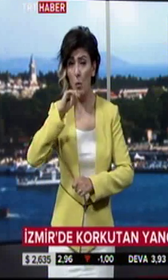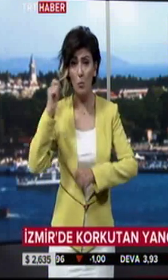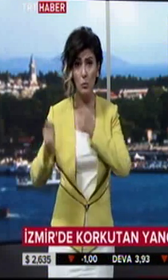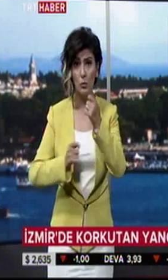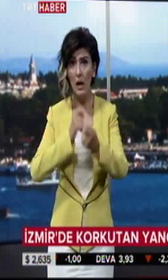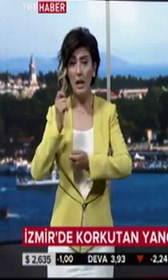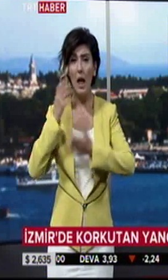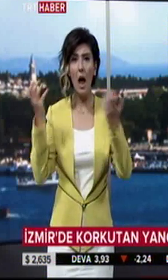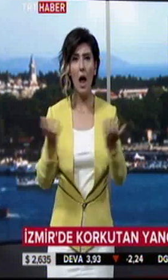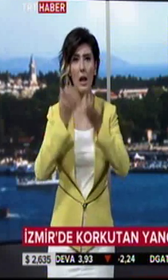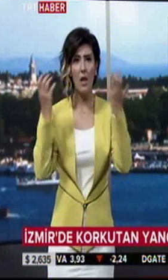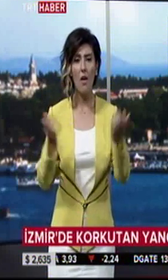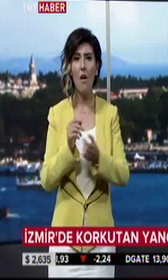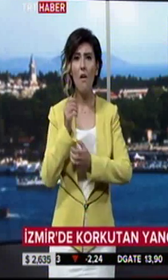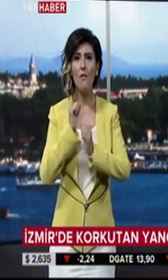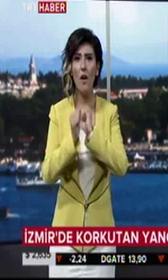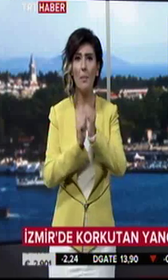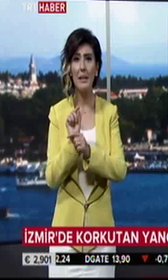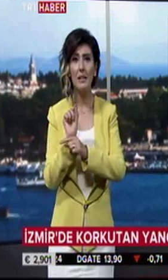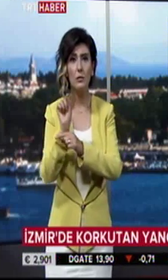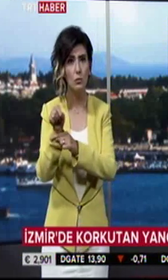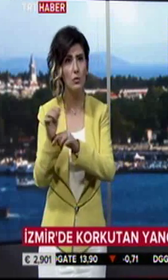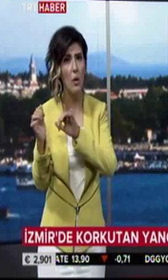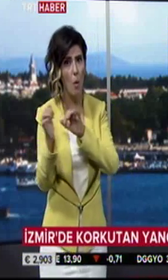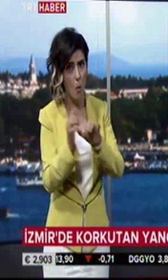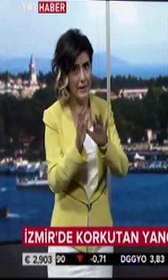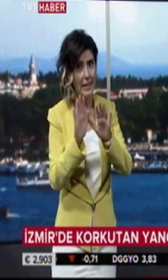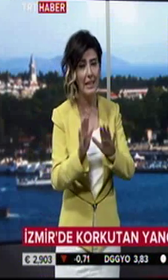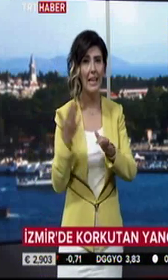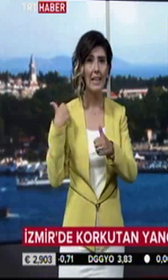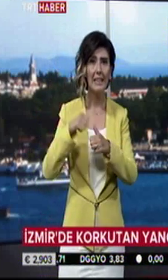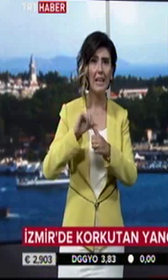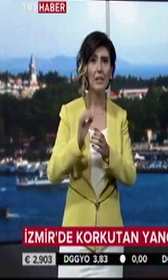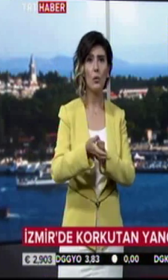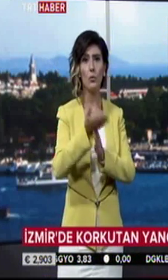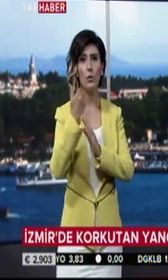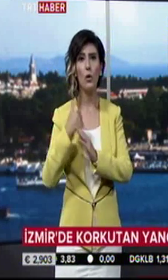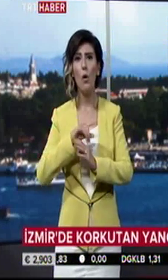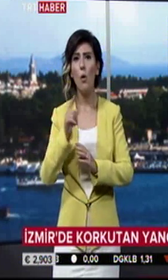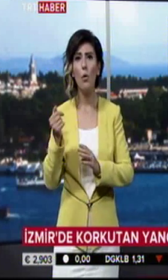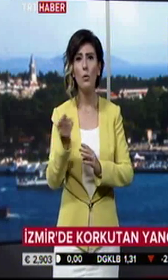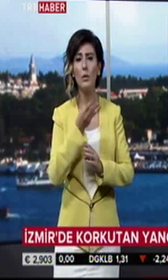sonucu alevlerin fabrikaya sıçraması önlenirken geri dönüşüm için toplanan tonlarca kağıt ve karton kül